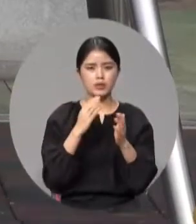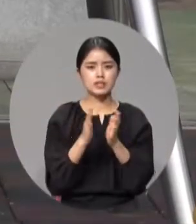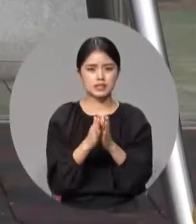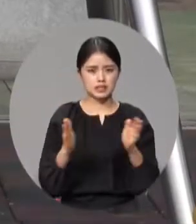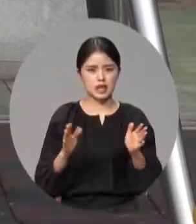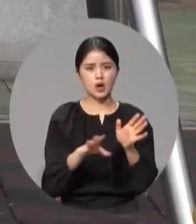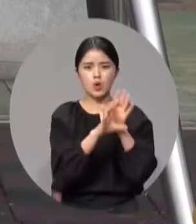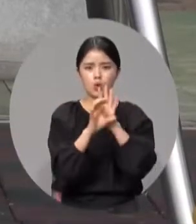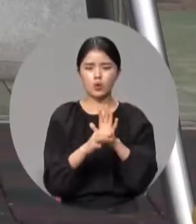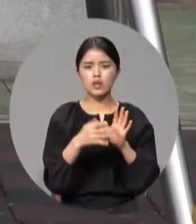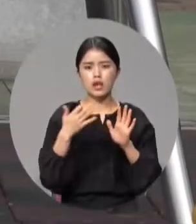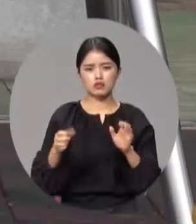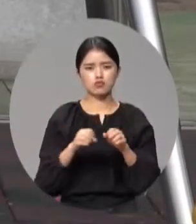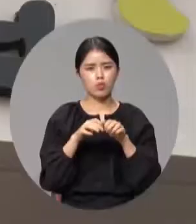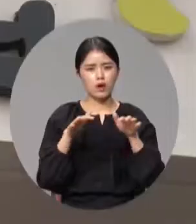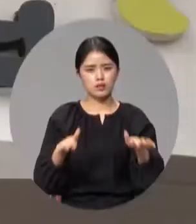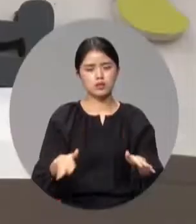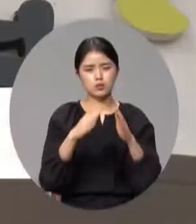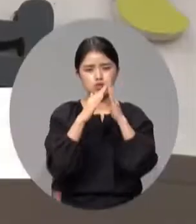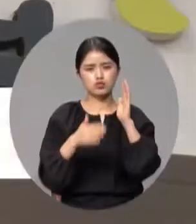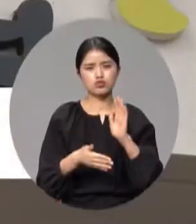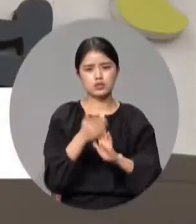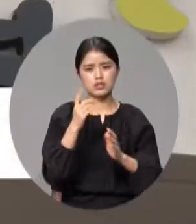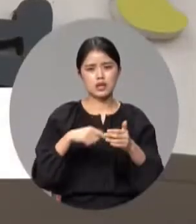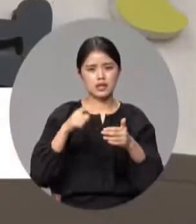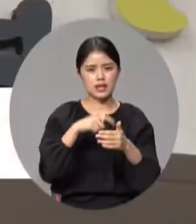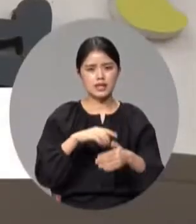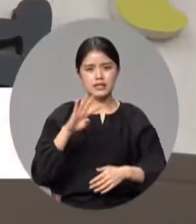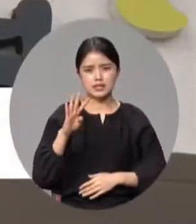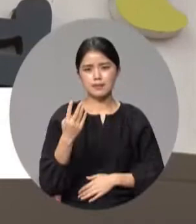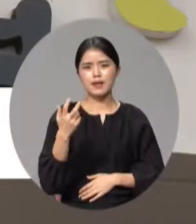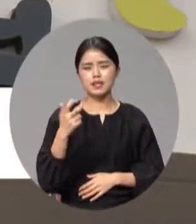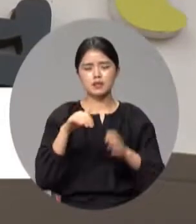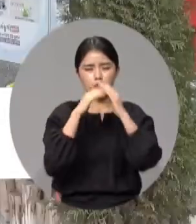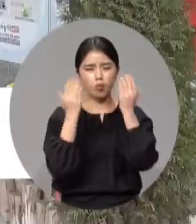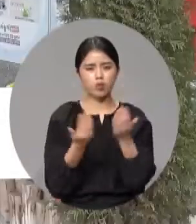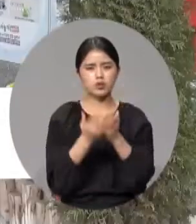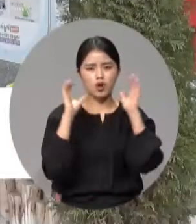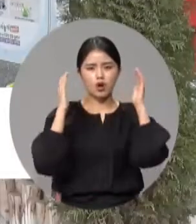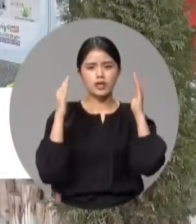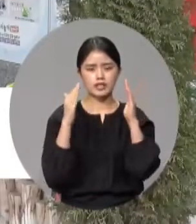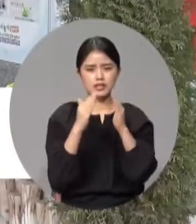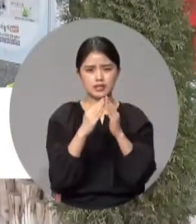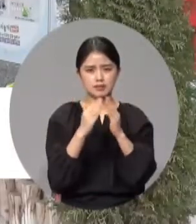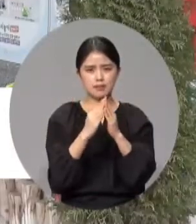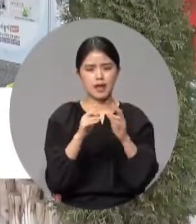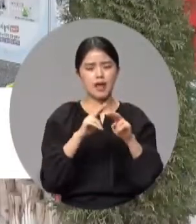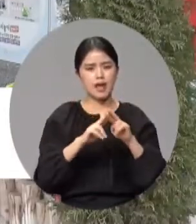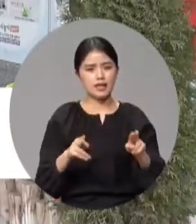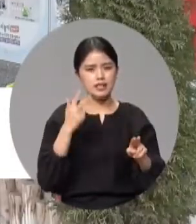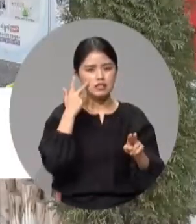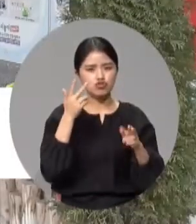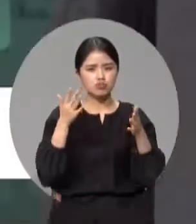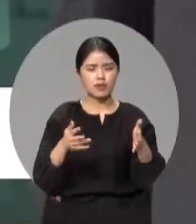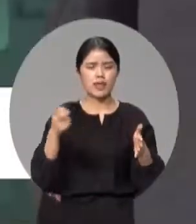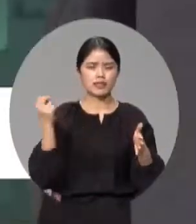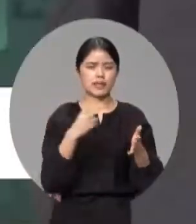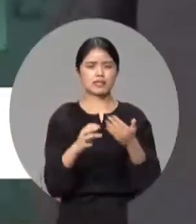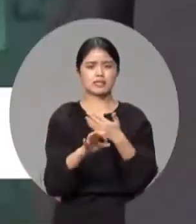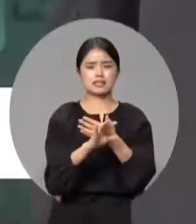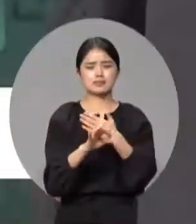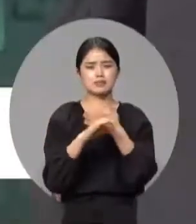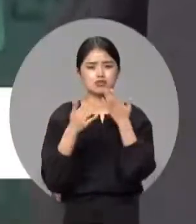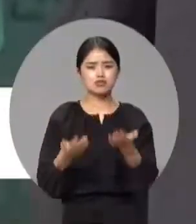코로나19 확산으로 전주 시내 470개 모든 어린이집에 대해 해제 일주일 만에 다시 임시 휴원